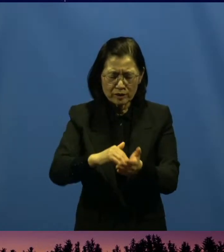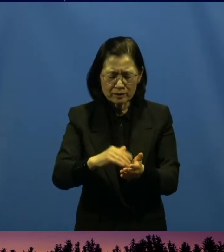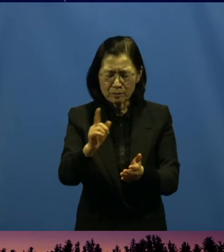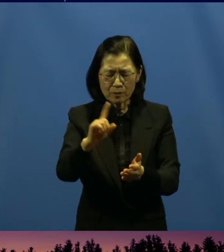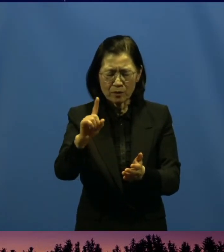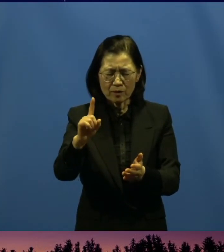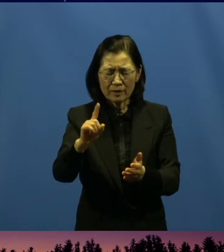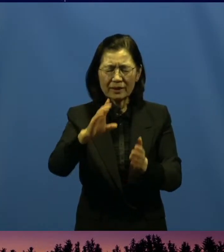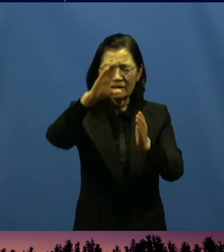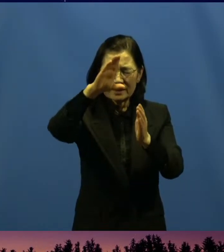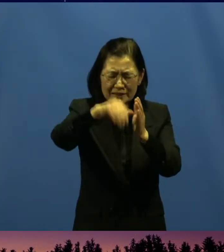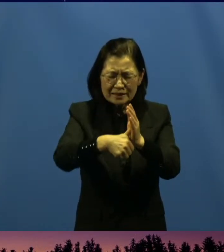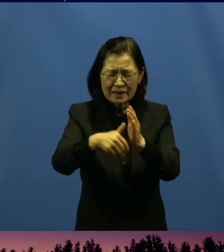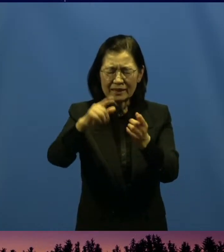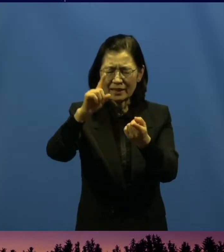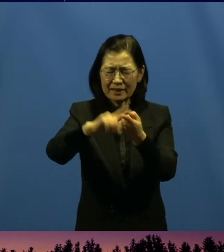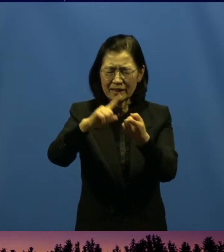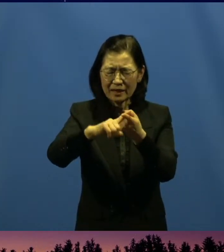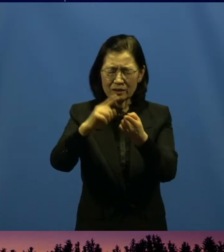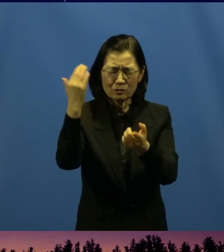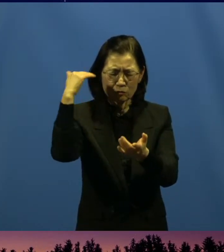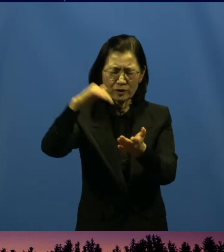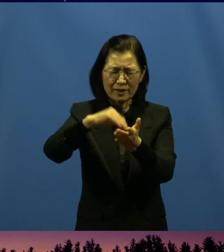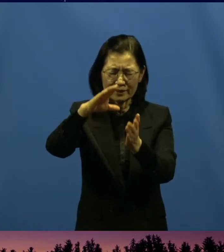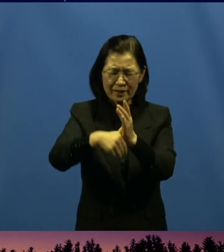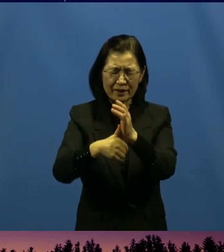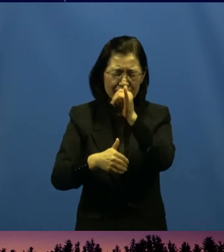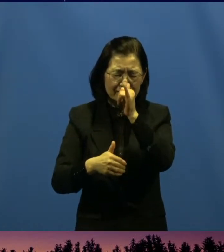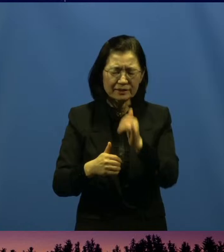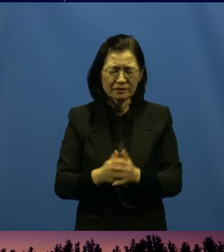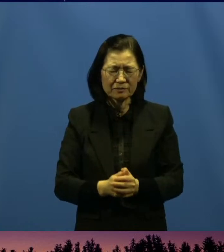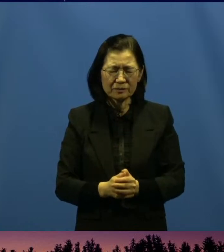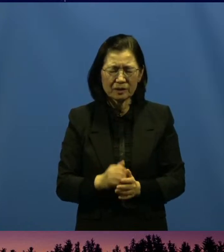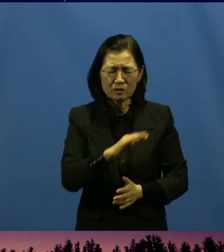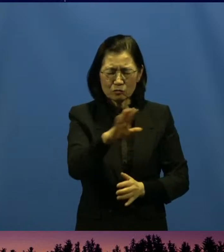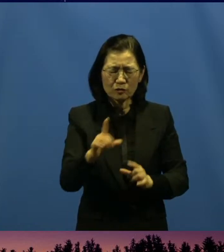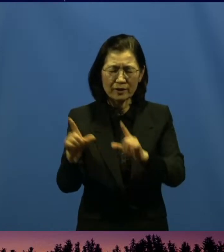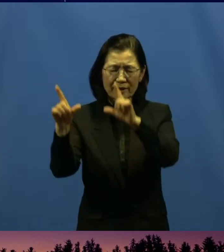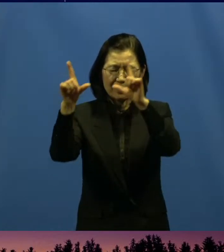시간에 대한 후회. 우리의 삶은 유한해요.